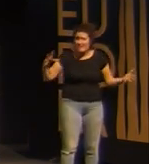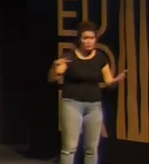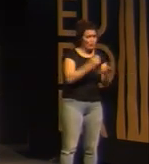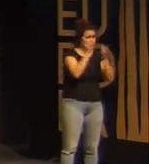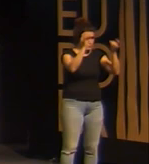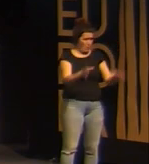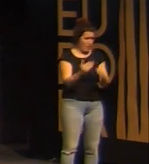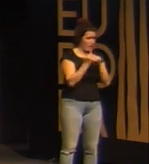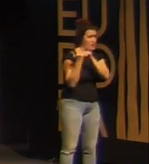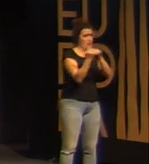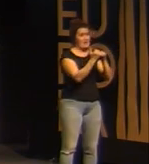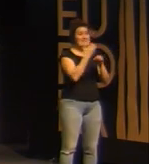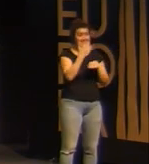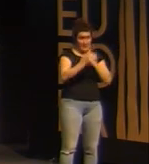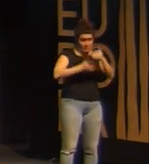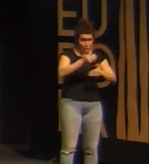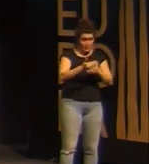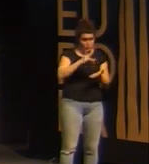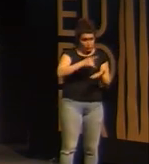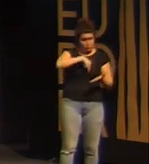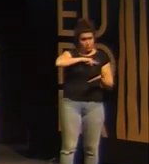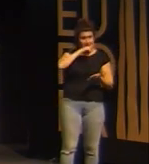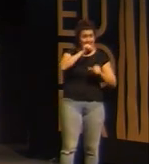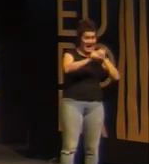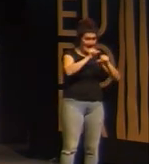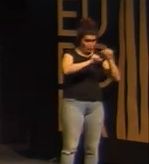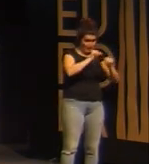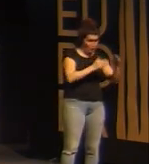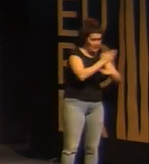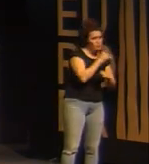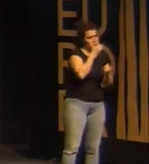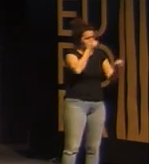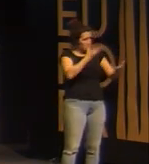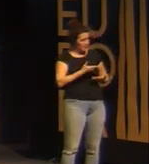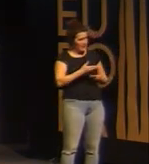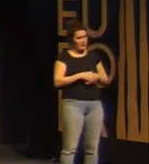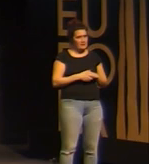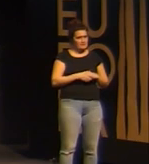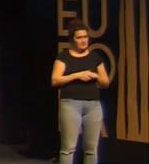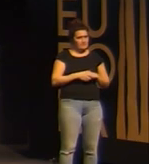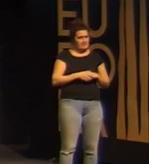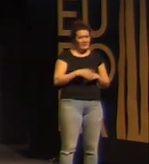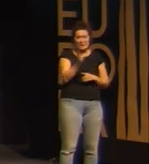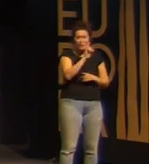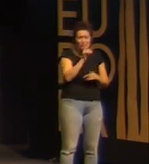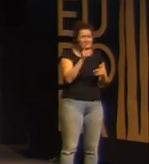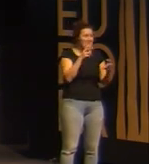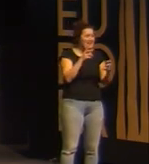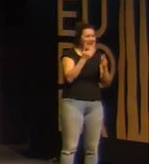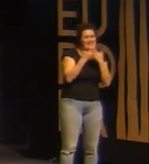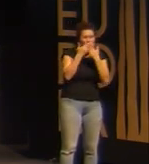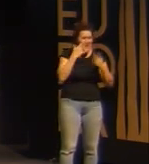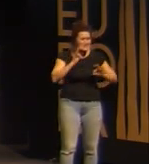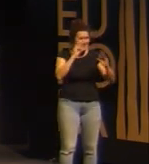si en este proceso tenemos que pasar por las asociaciones pues venga bienvenida sea no no sería necesario hacer escuelas